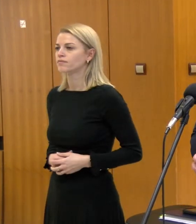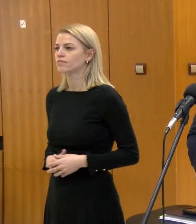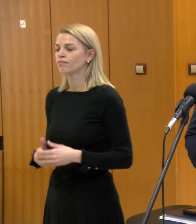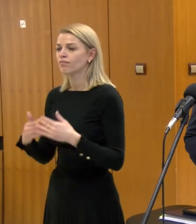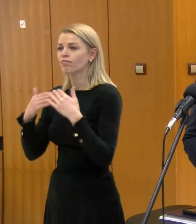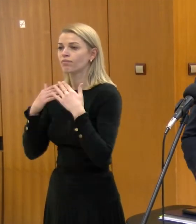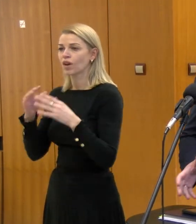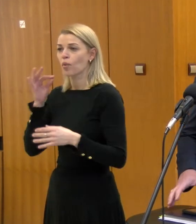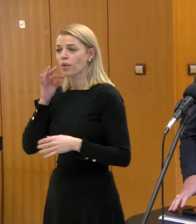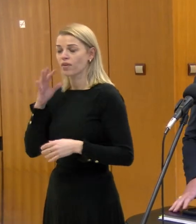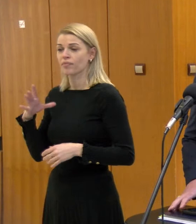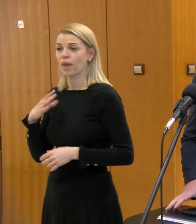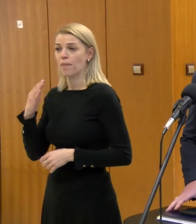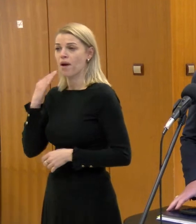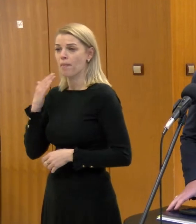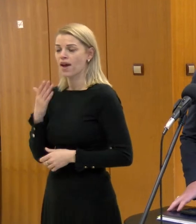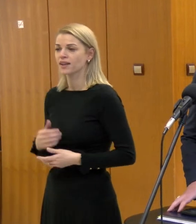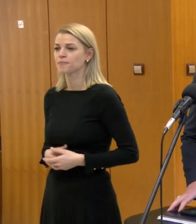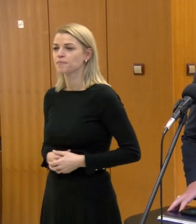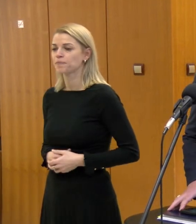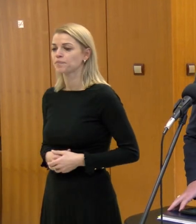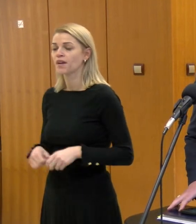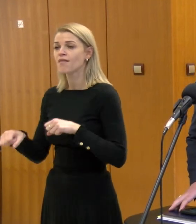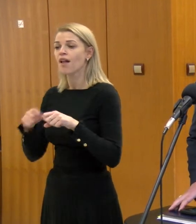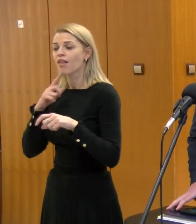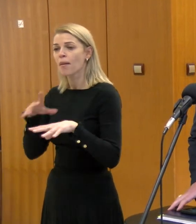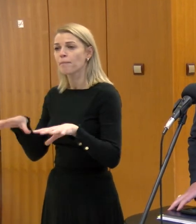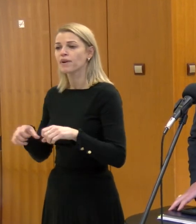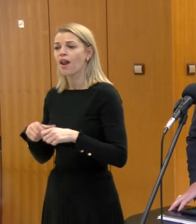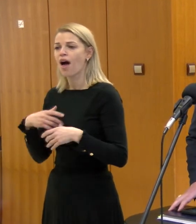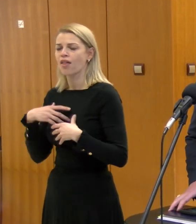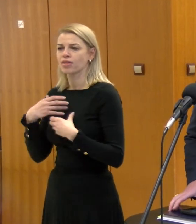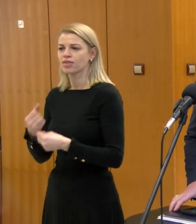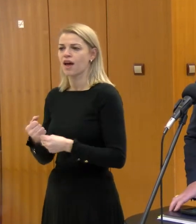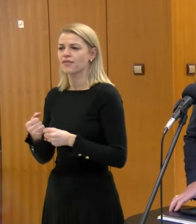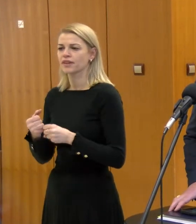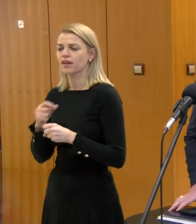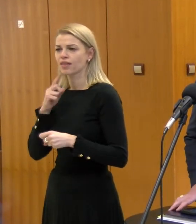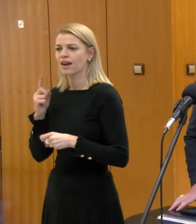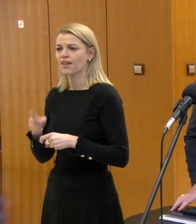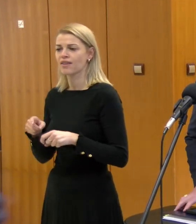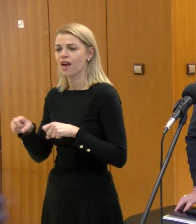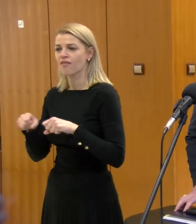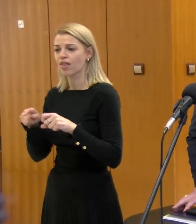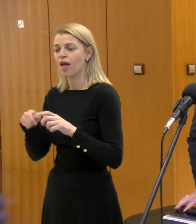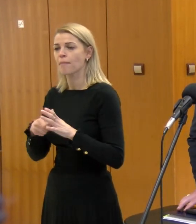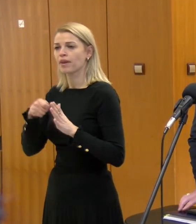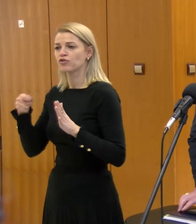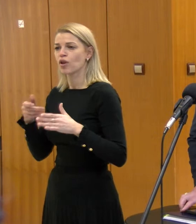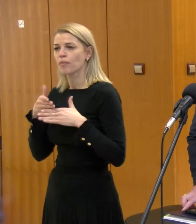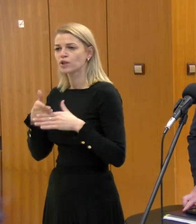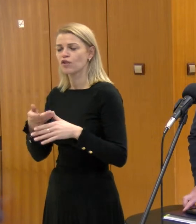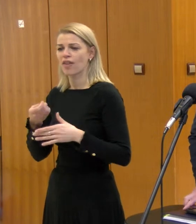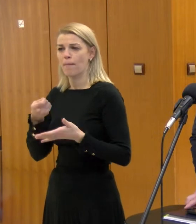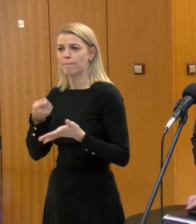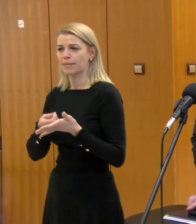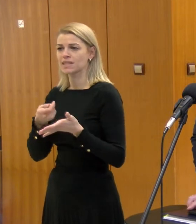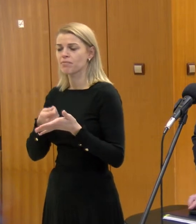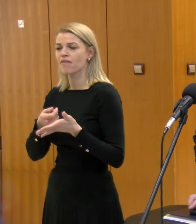Ďakujem pekne, dámy, páni. Vláda prijala návrh nariadenia vlády na predĺženie poskytovania